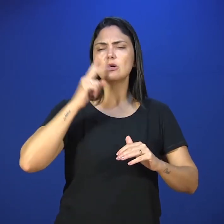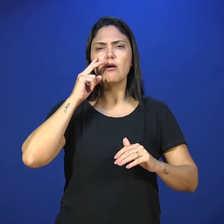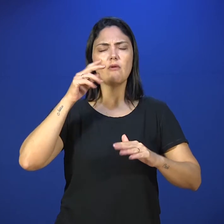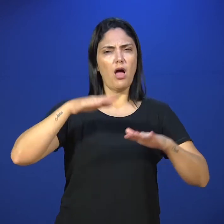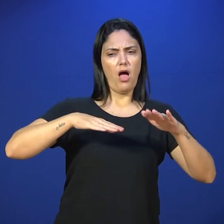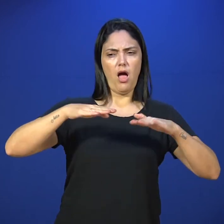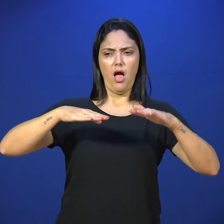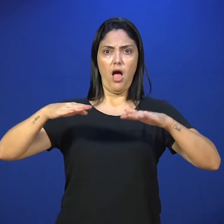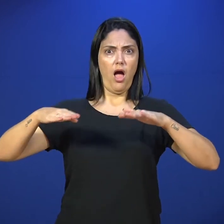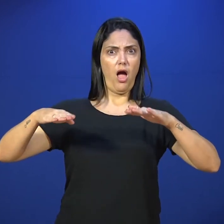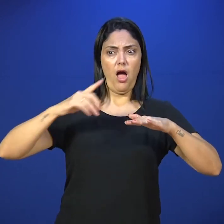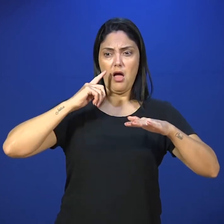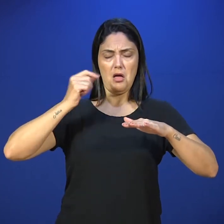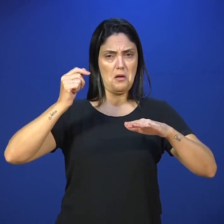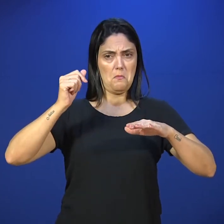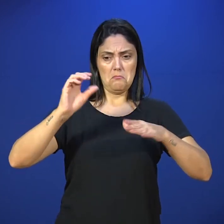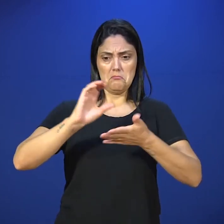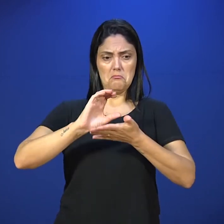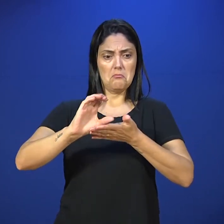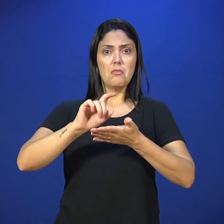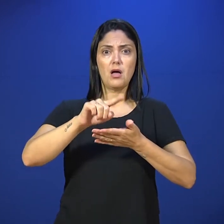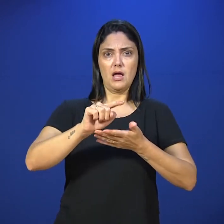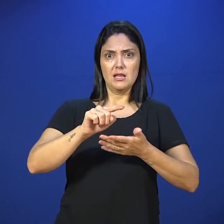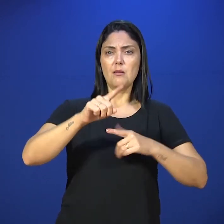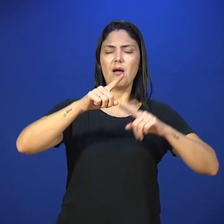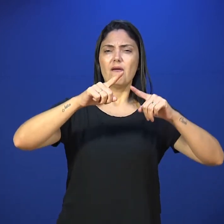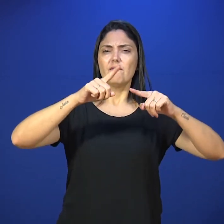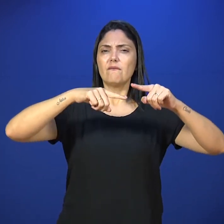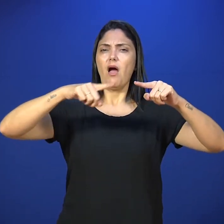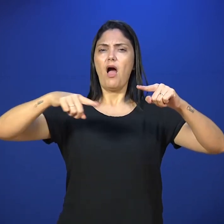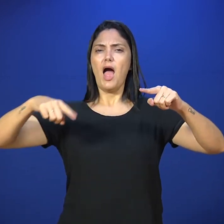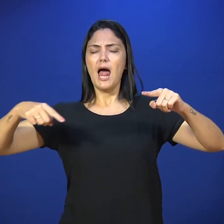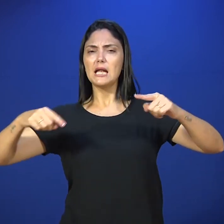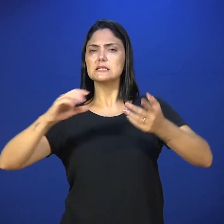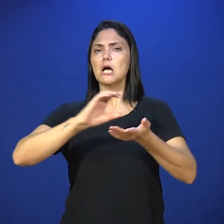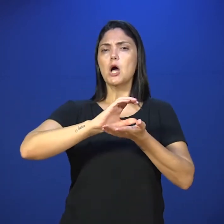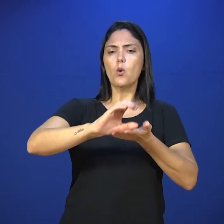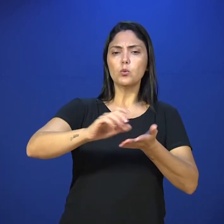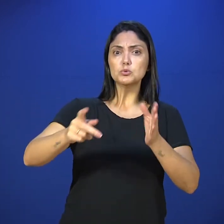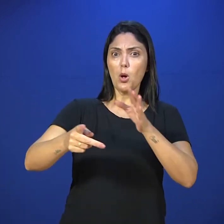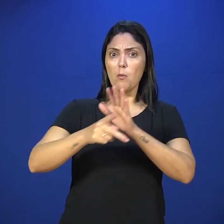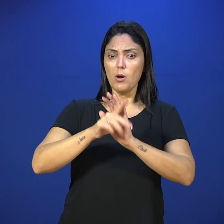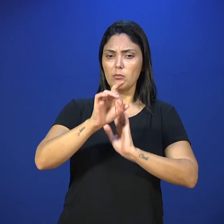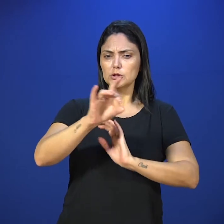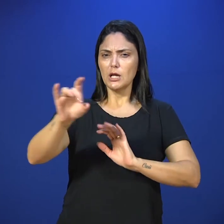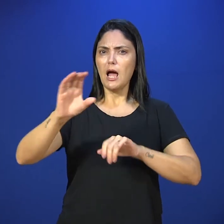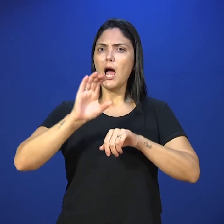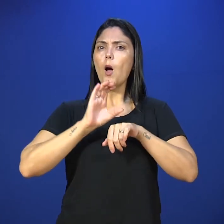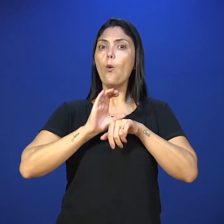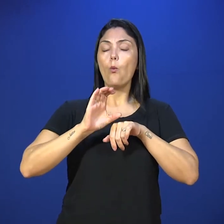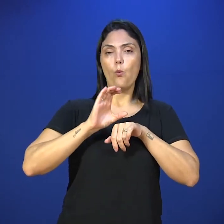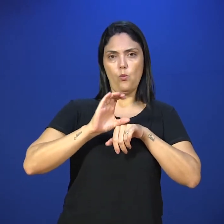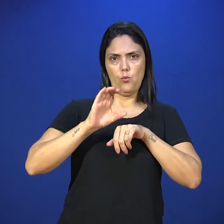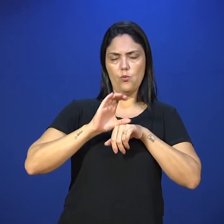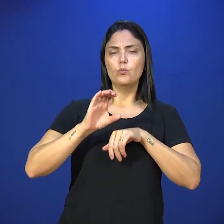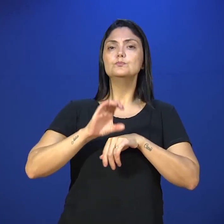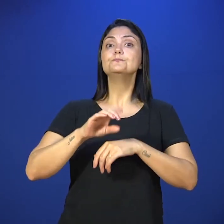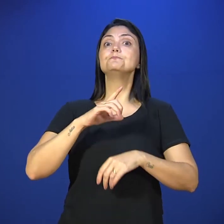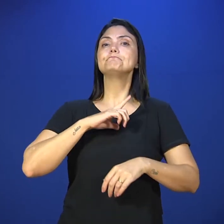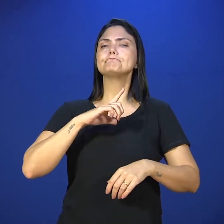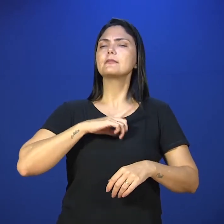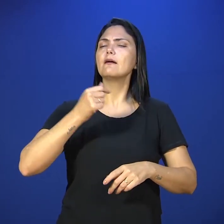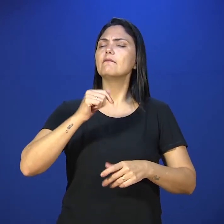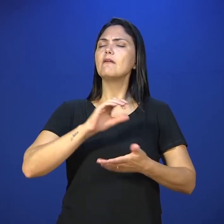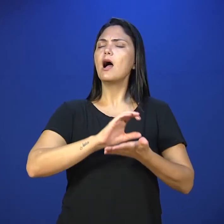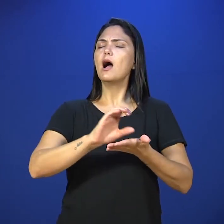de atualização monetária e também as variações com custeio e investimentos específicos, disponibilizando os